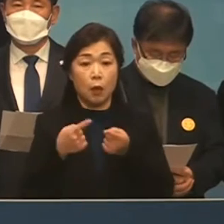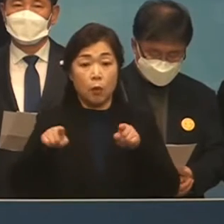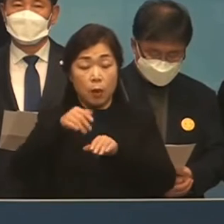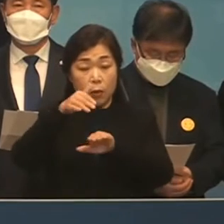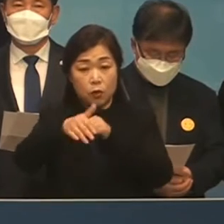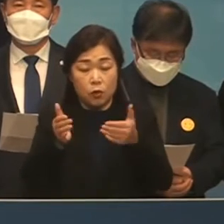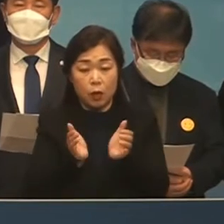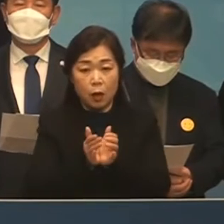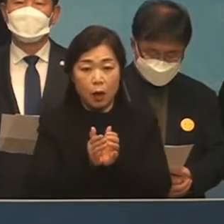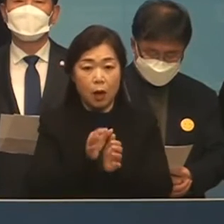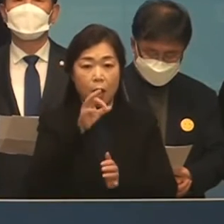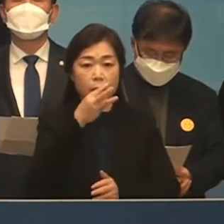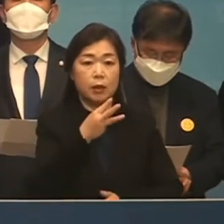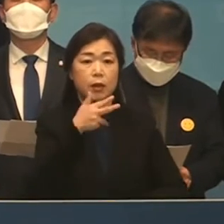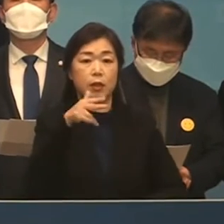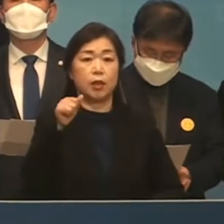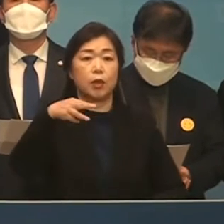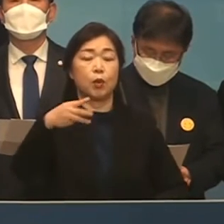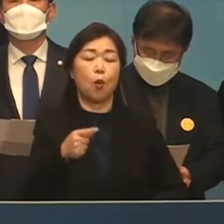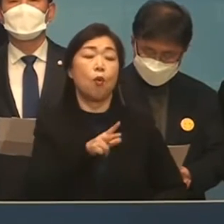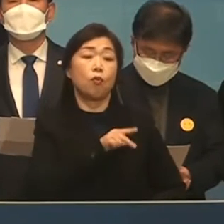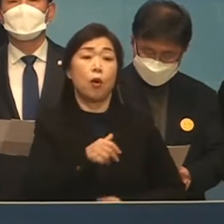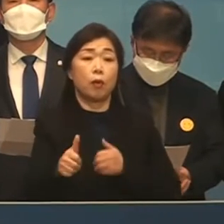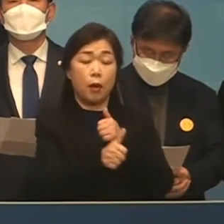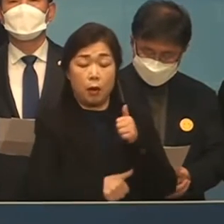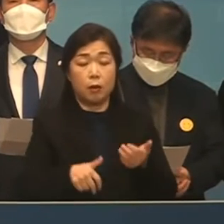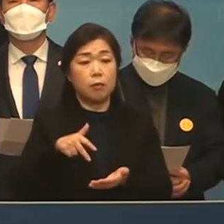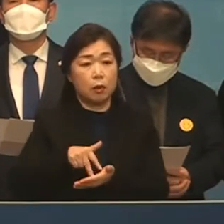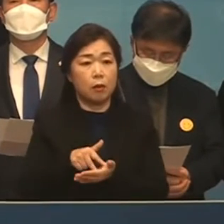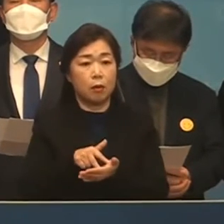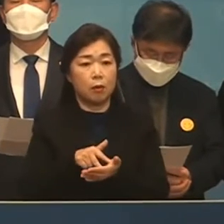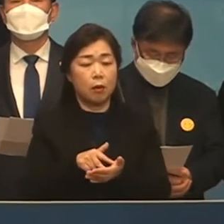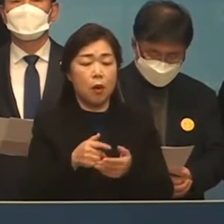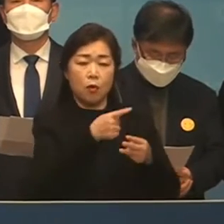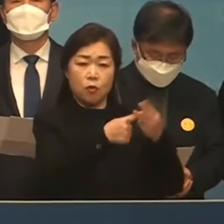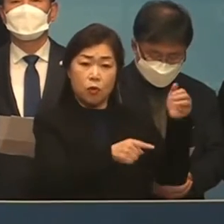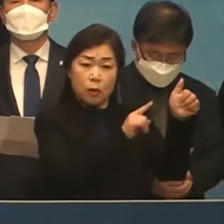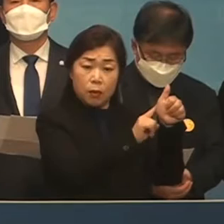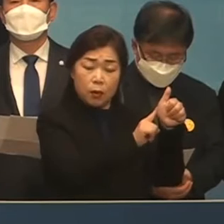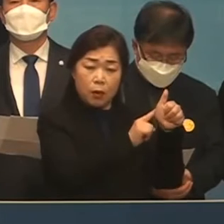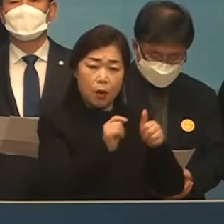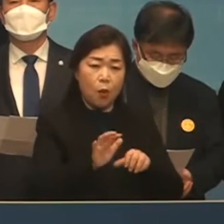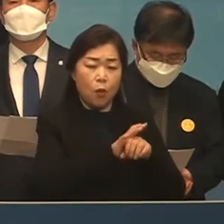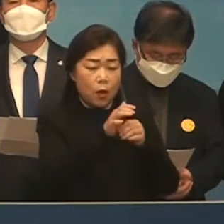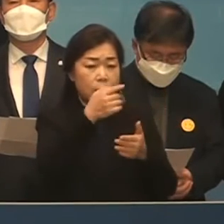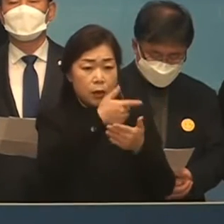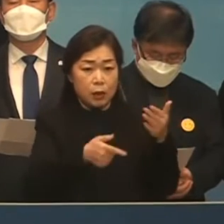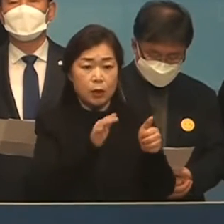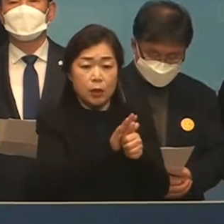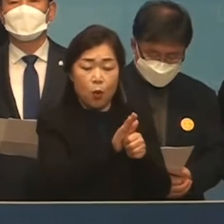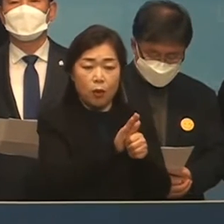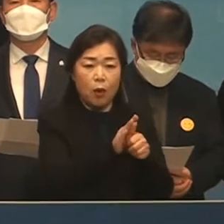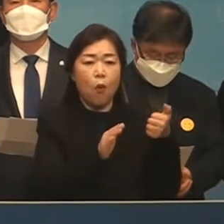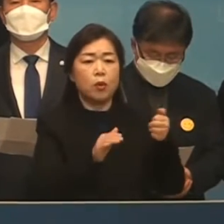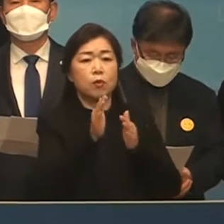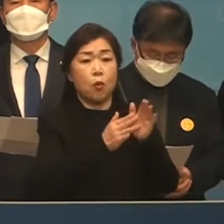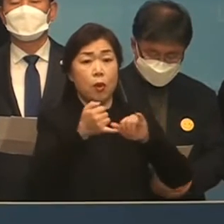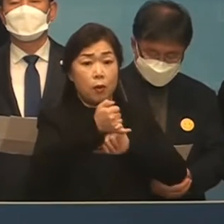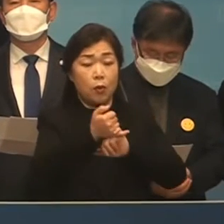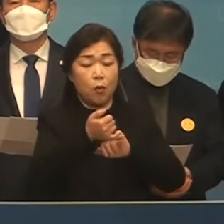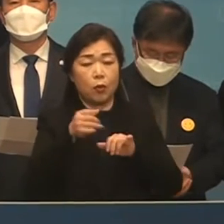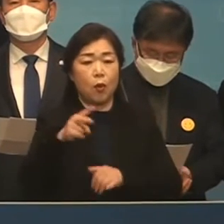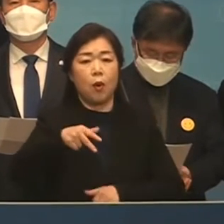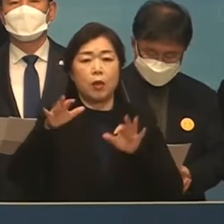더불어민주당 을지로위원회는 최근 윤석열 후보가 코로나 지원 예산 50조 원을 공약한 데 이어 김종인